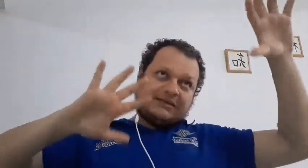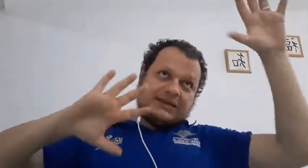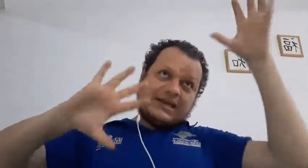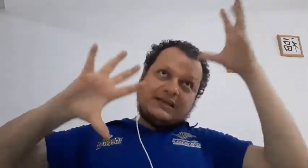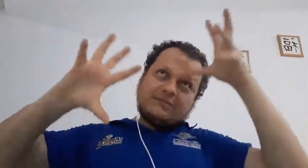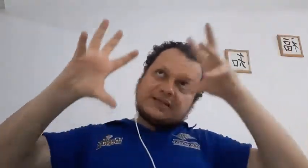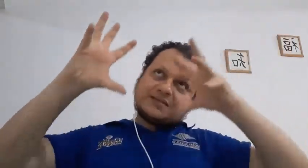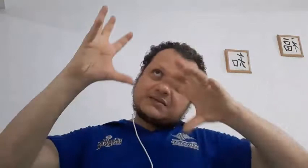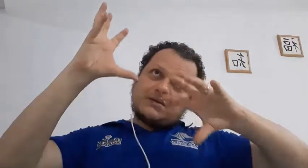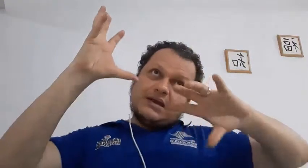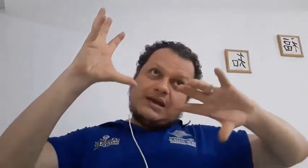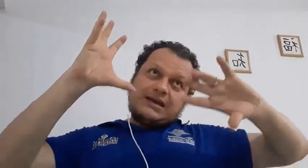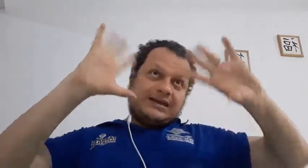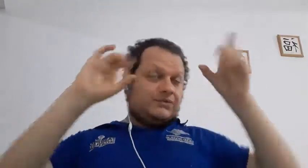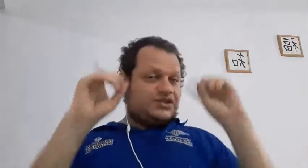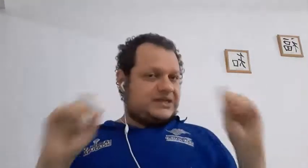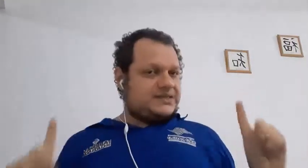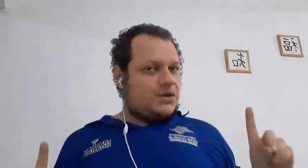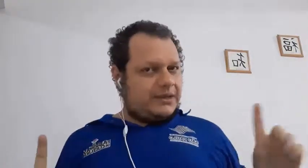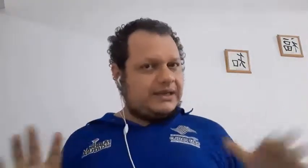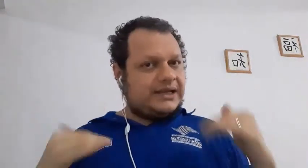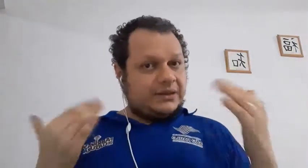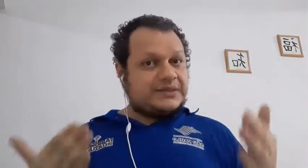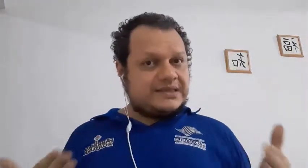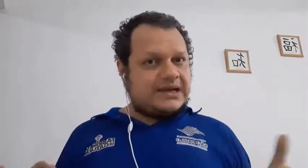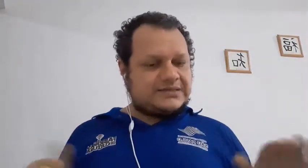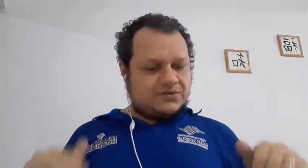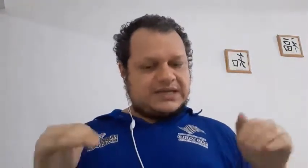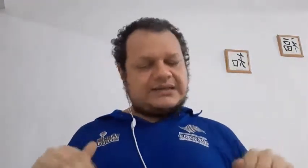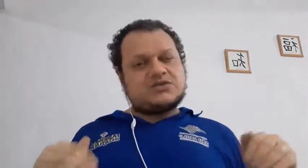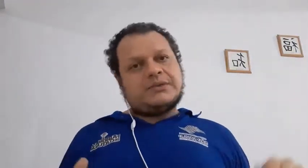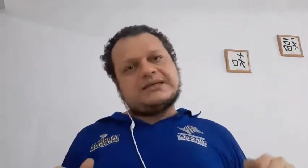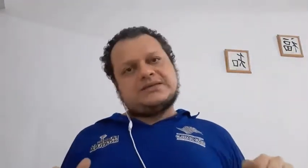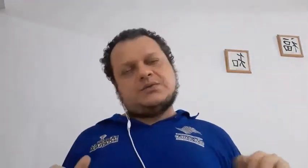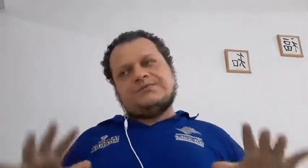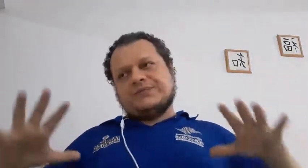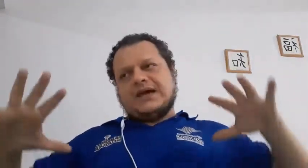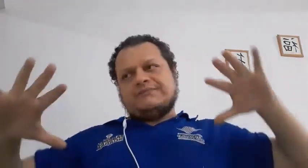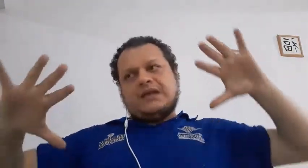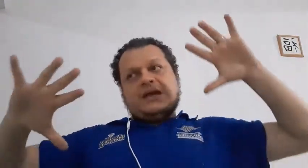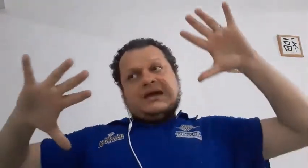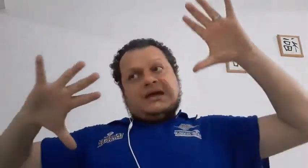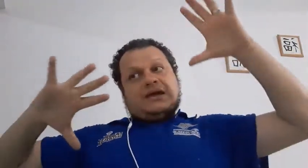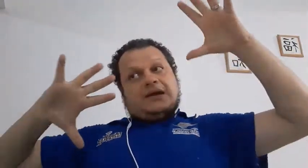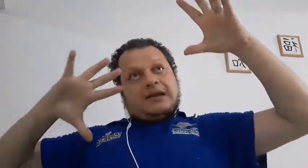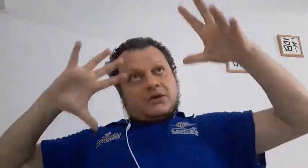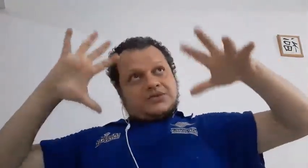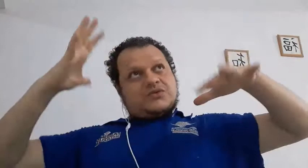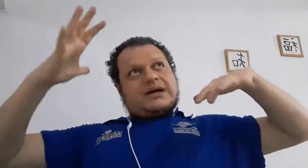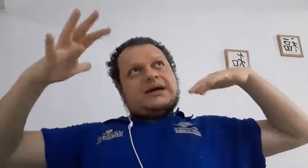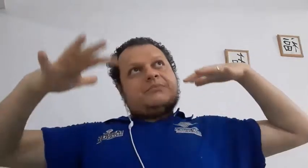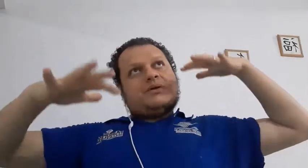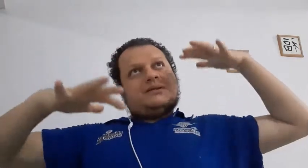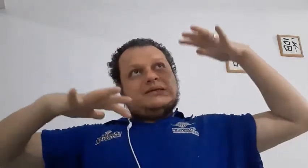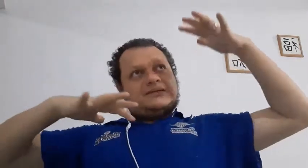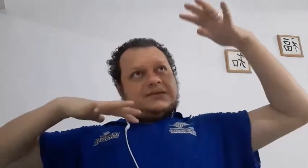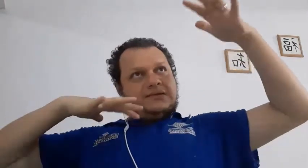que a Libras, que não tinha esse nome ainda, língua de sinais usadas no Brasil, né? Ela começou a ganhar importância com